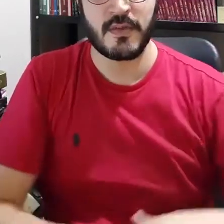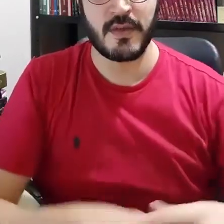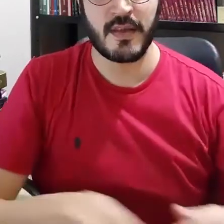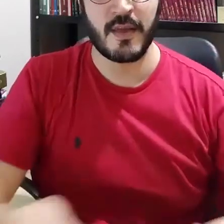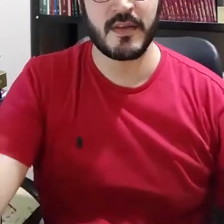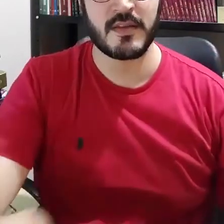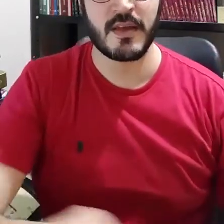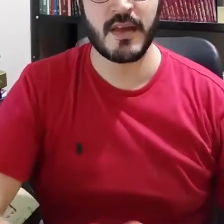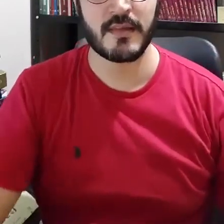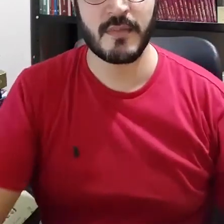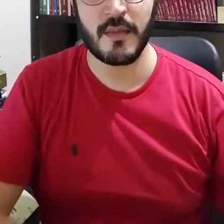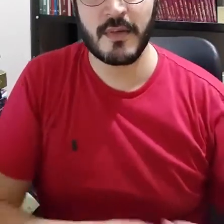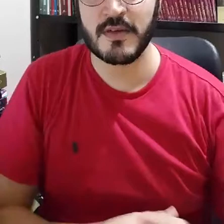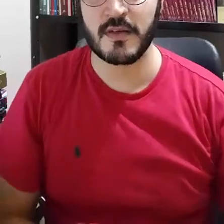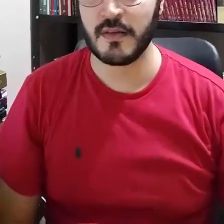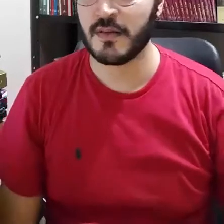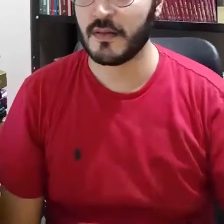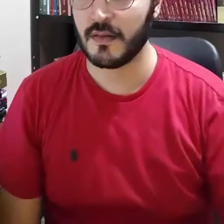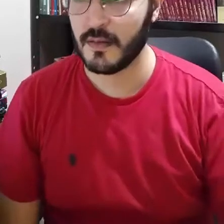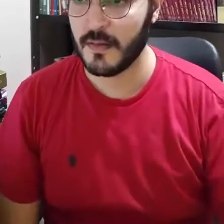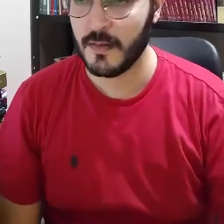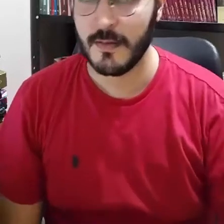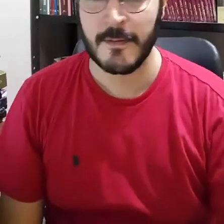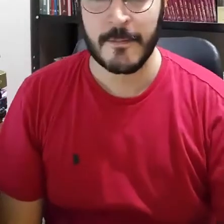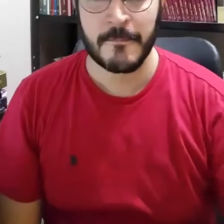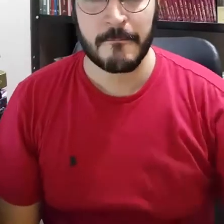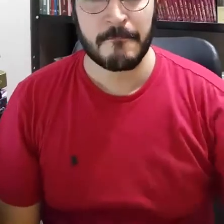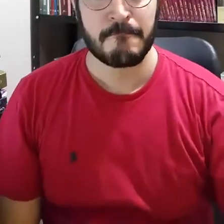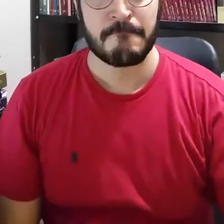Deixa o intérprete chegar também para a gente